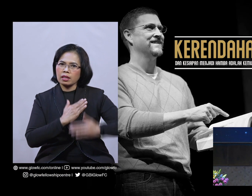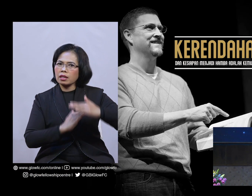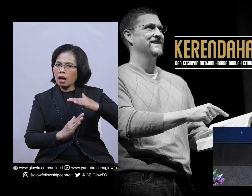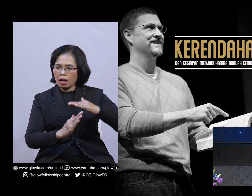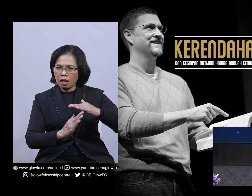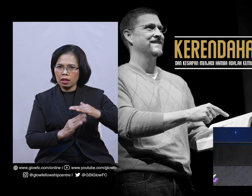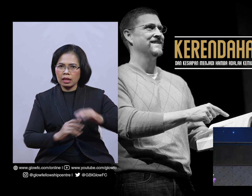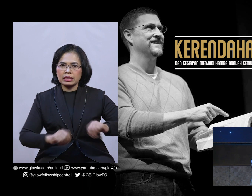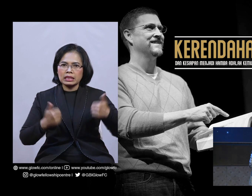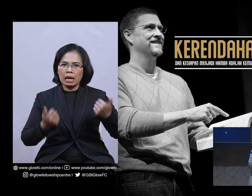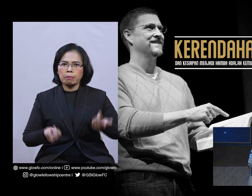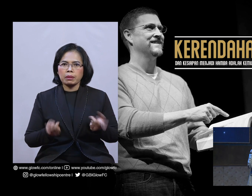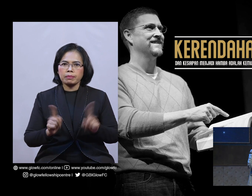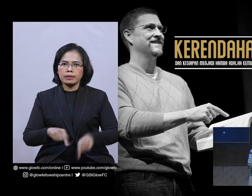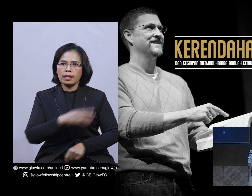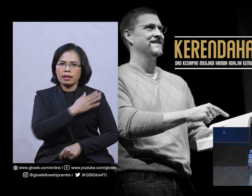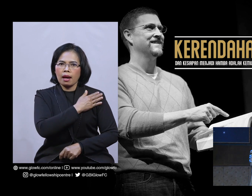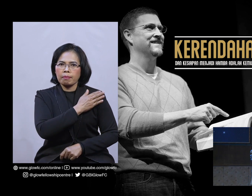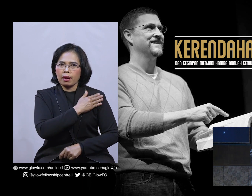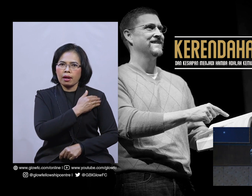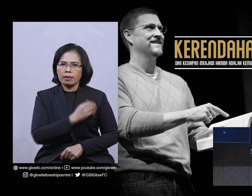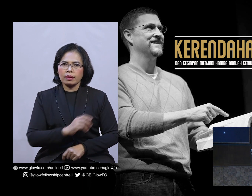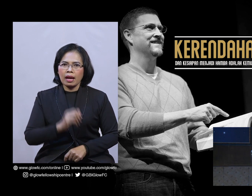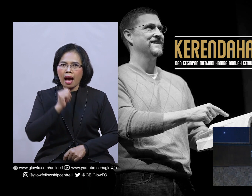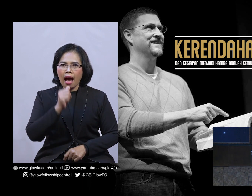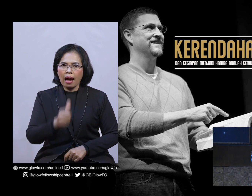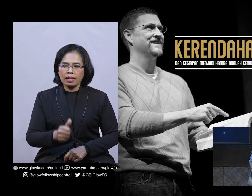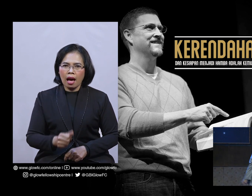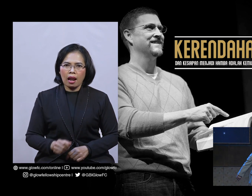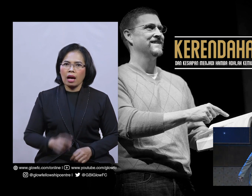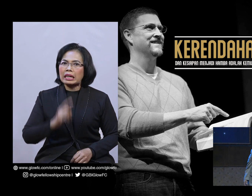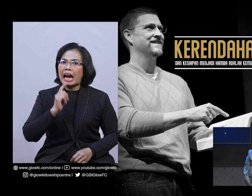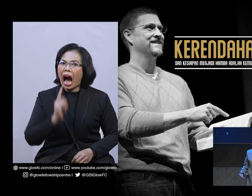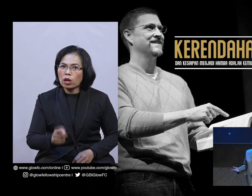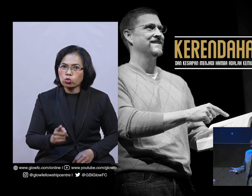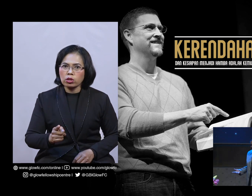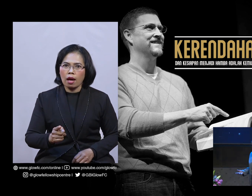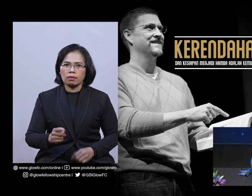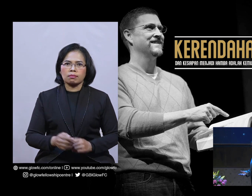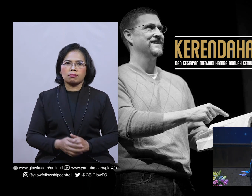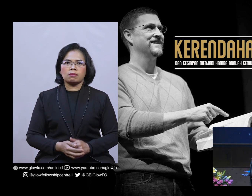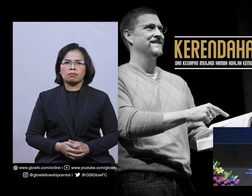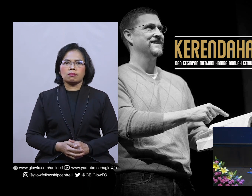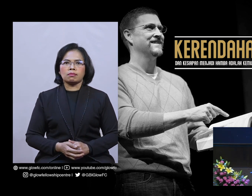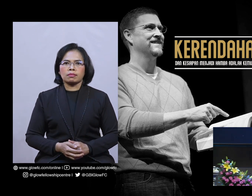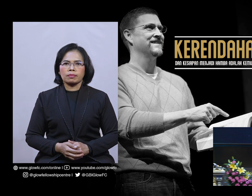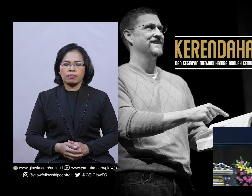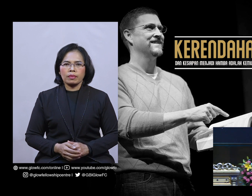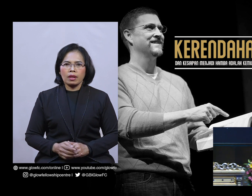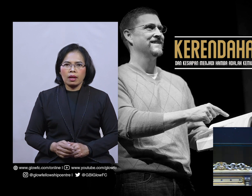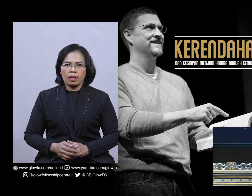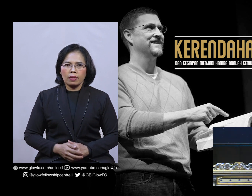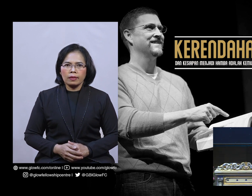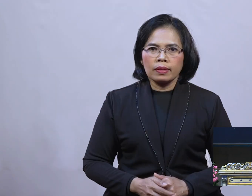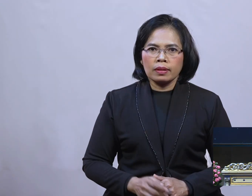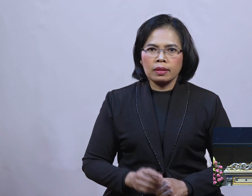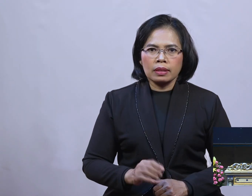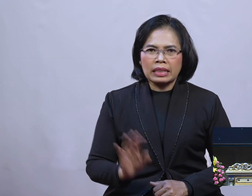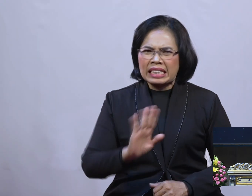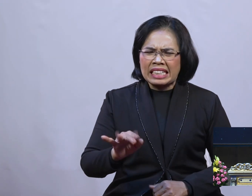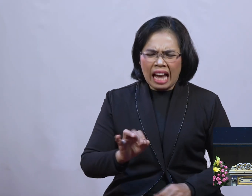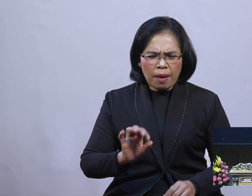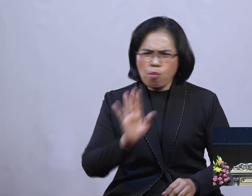dan kesiapan menjadi hamba adalah kemutlakan ketemas stopped choice